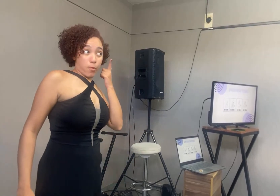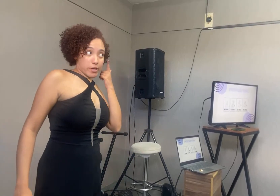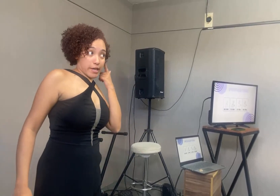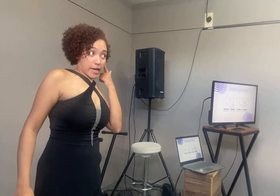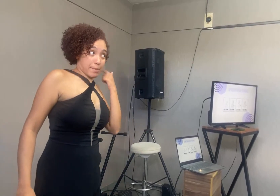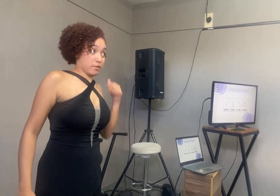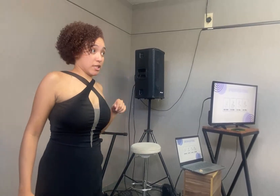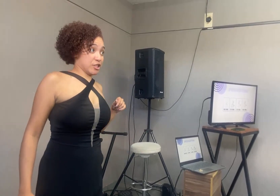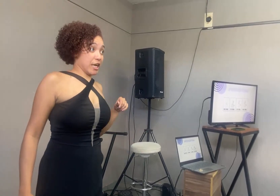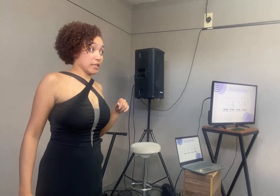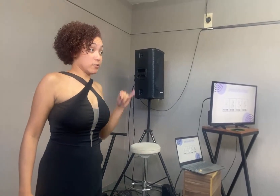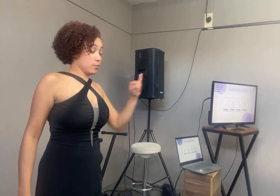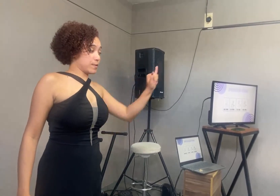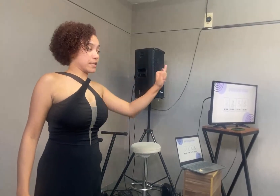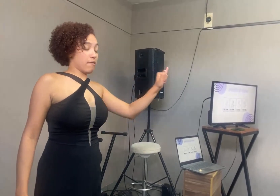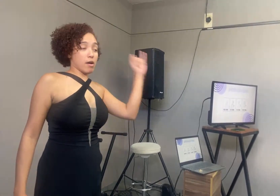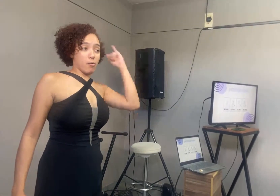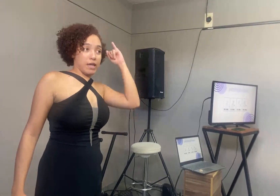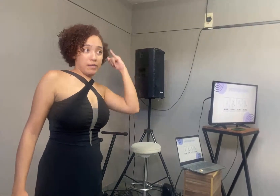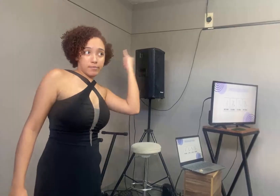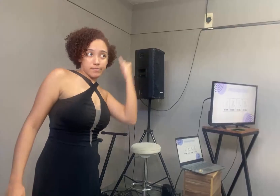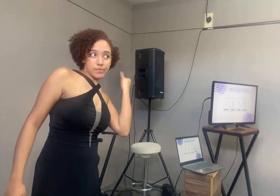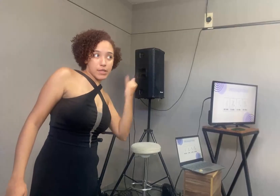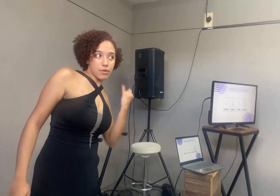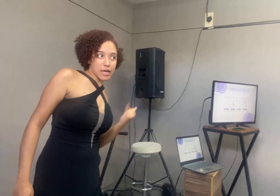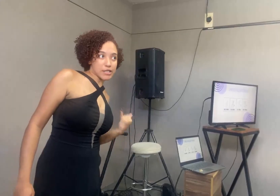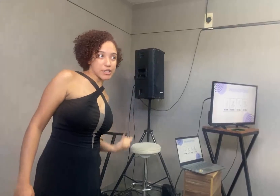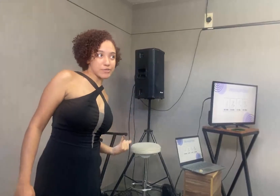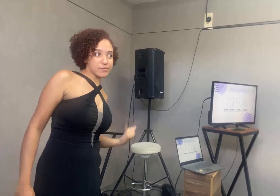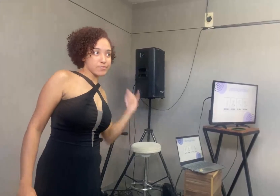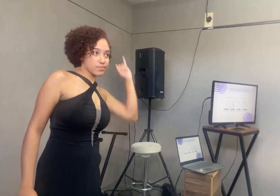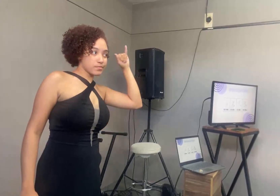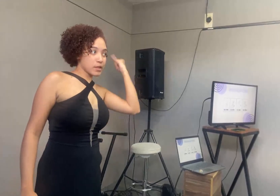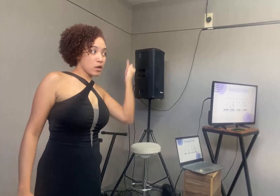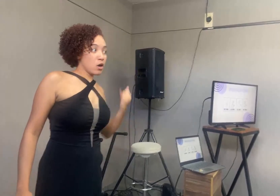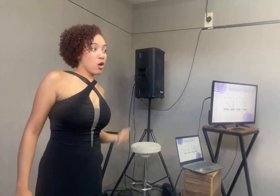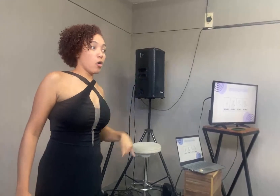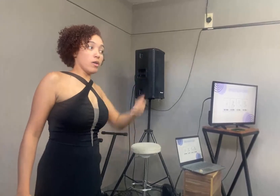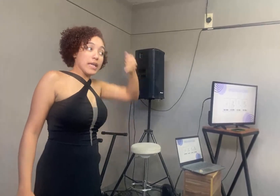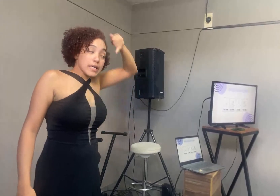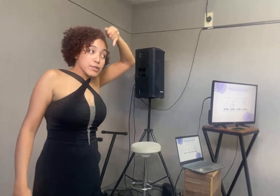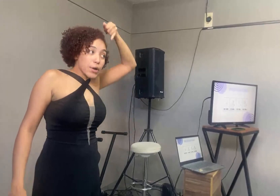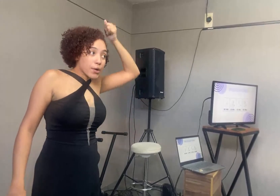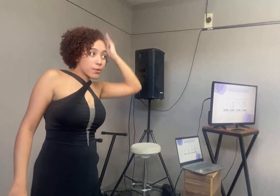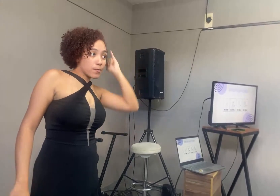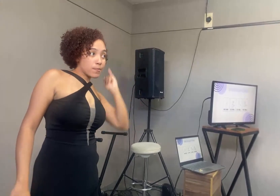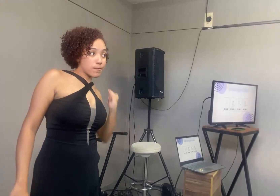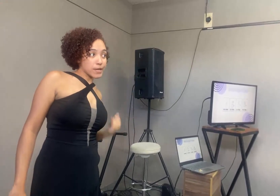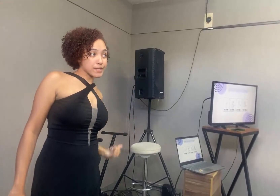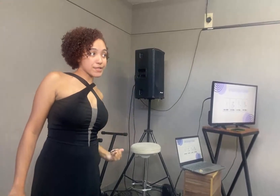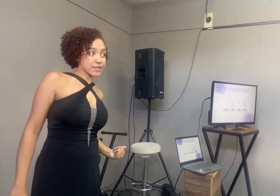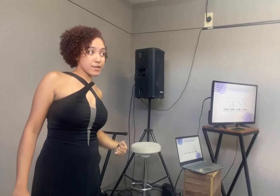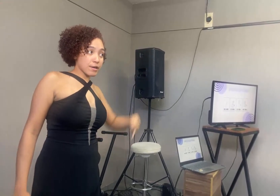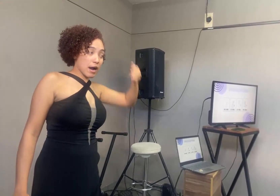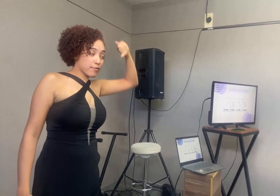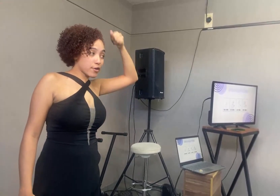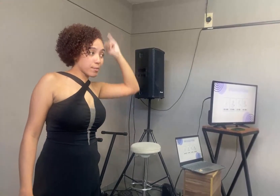ter cabelo cacheado, o sinal é o I e o cachinho. Ou liso, ó, faz a forma que